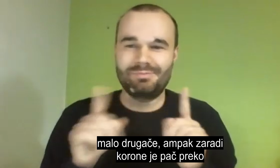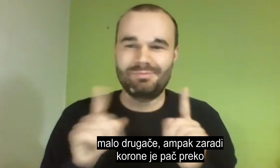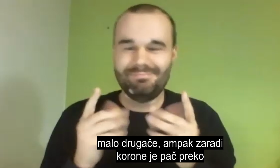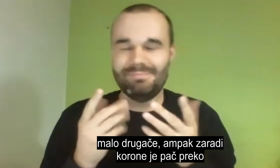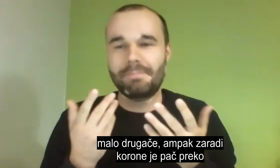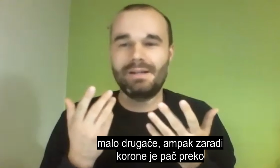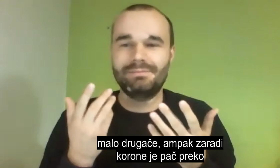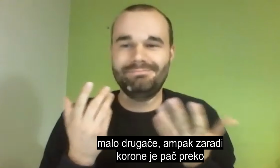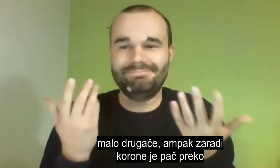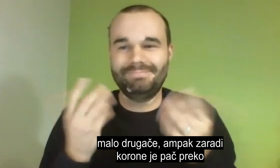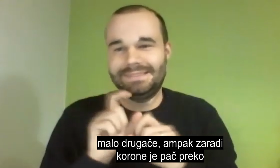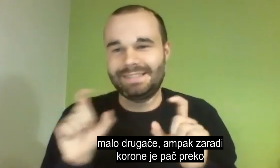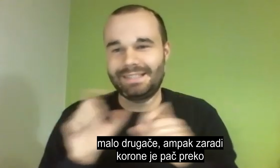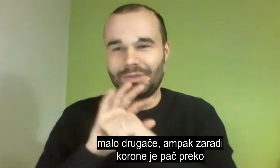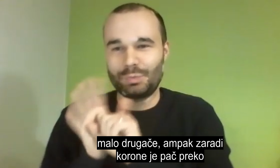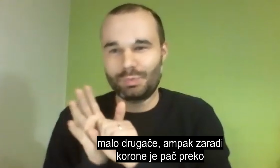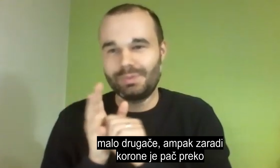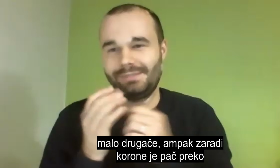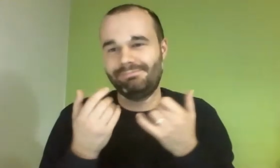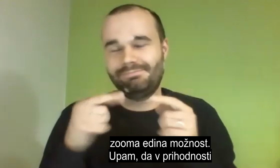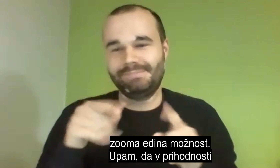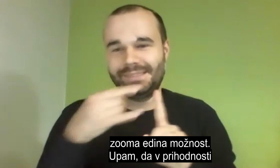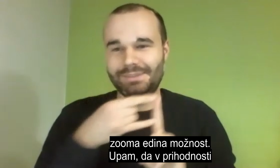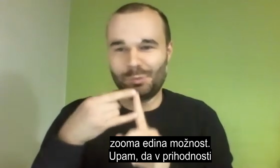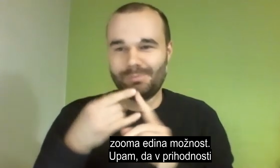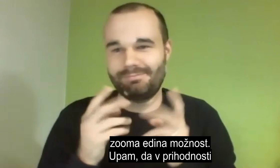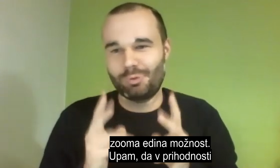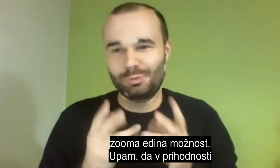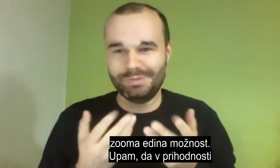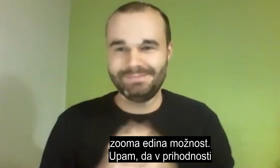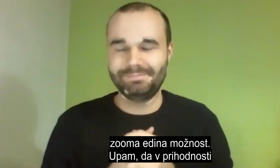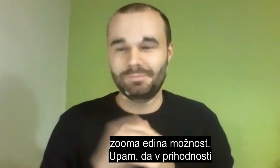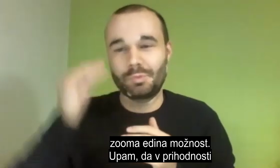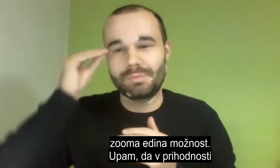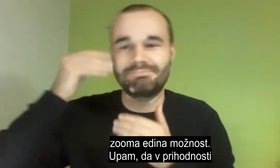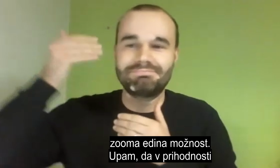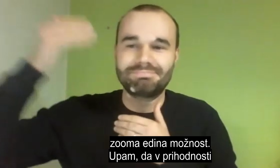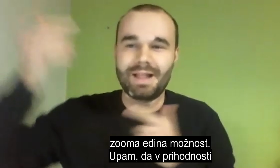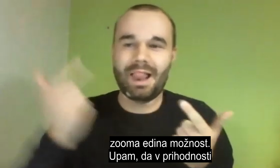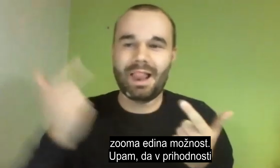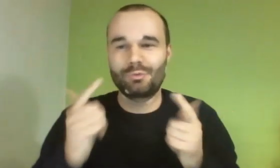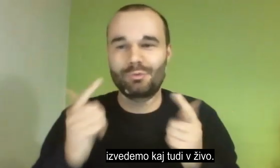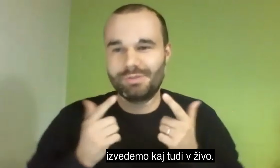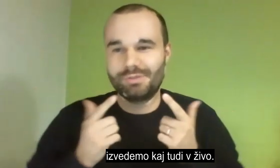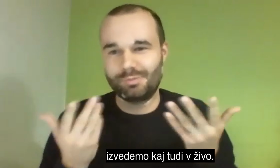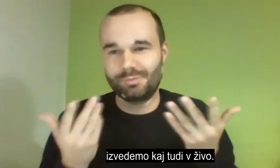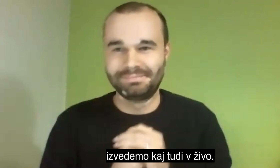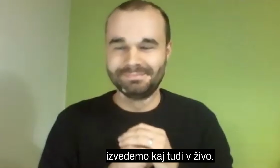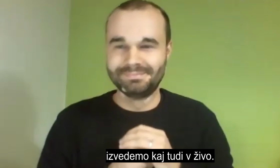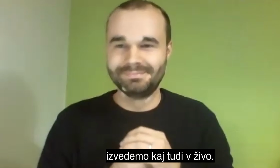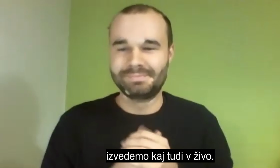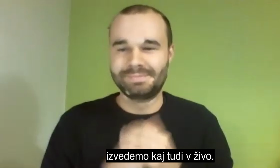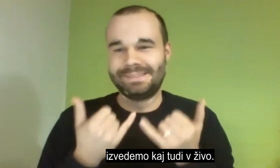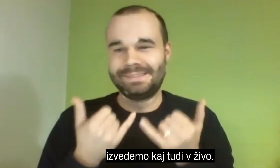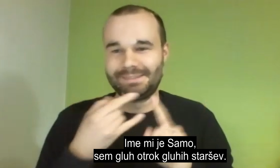je preko Zooma malo drugače, ampak zaradi korone je pač preko Zooma edina možnost. Upam, da v prihodnosti lahko izvedemo